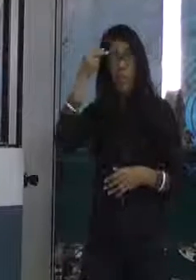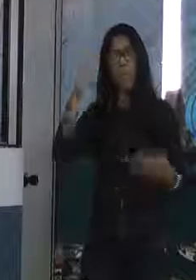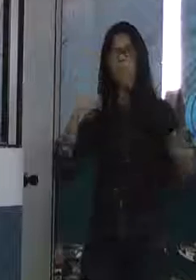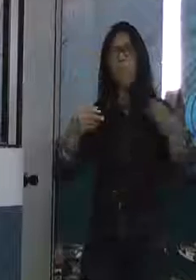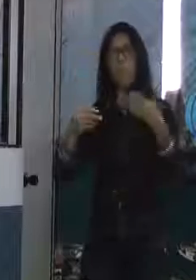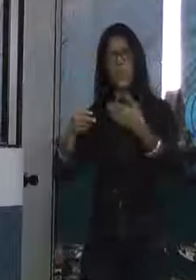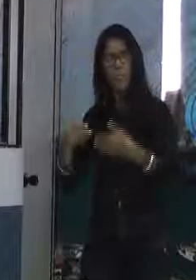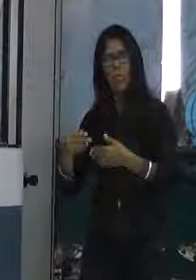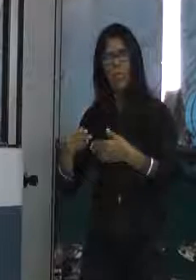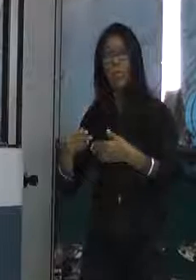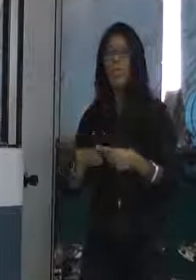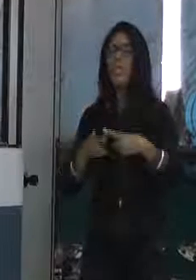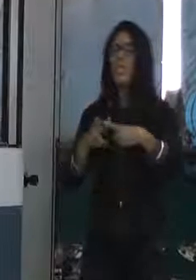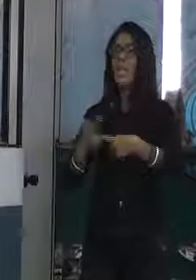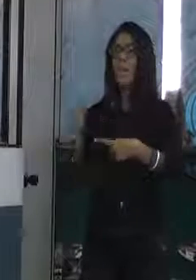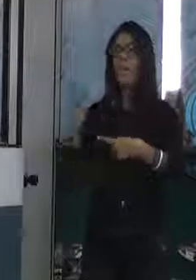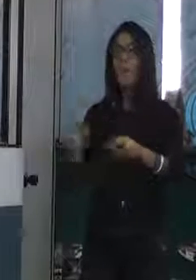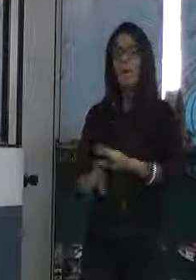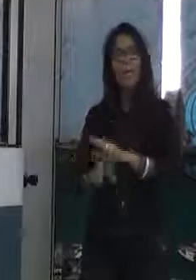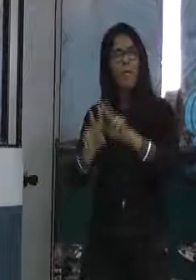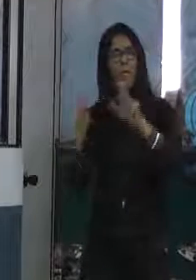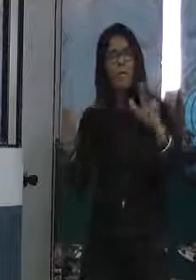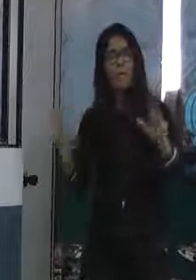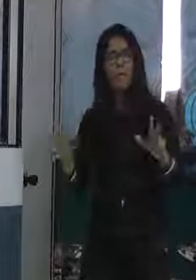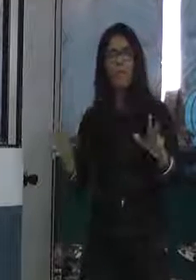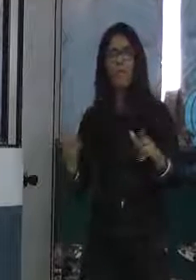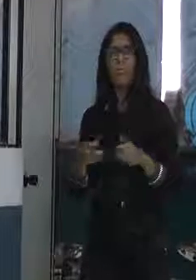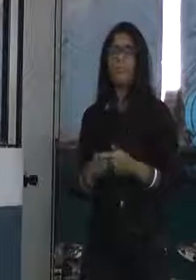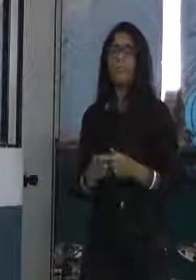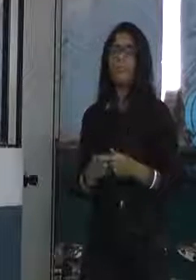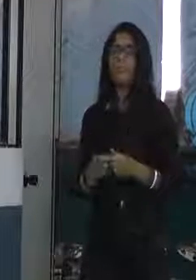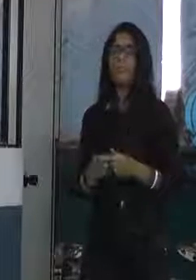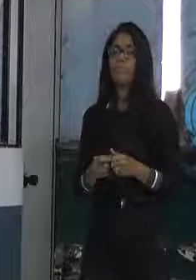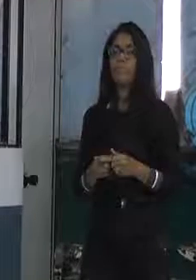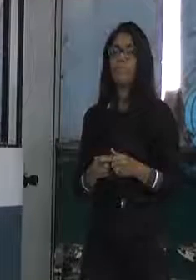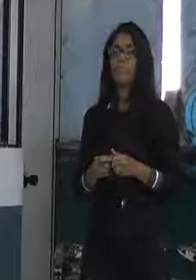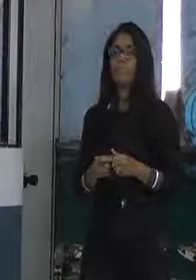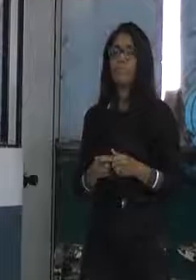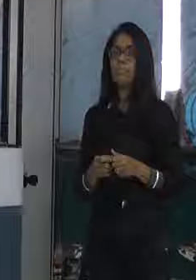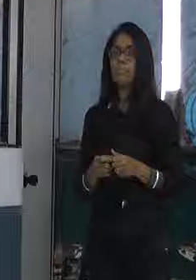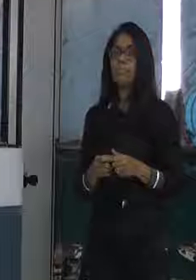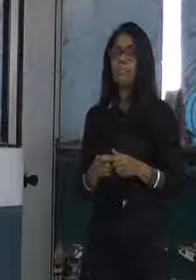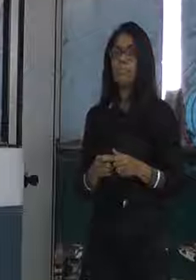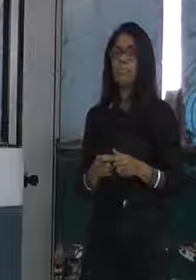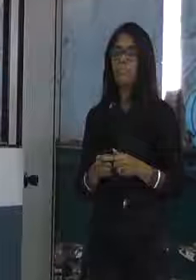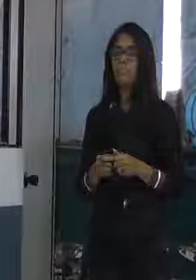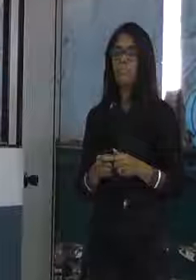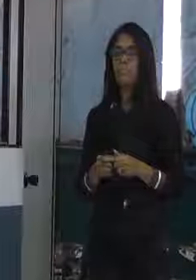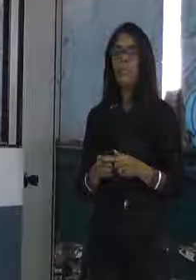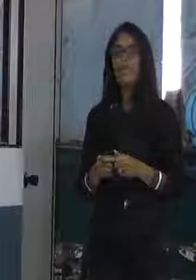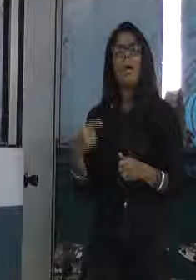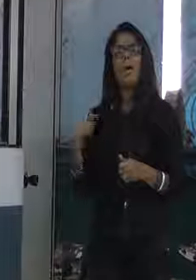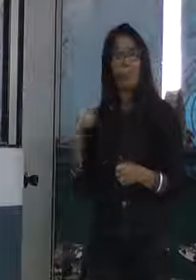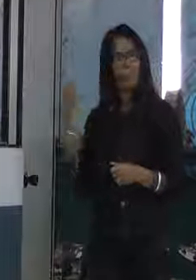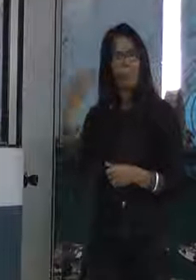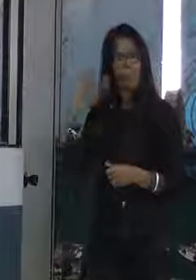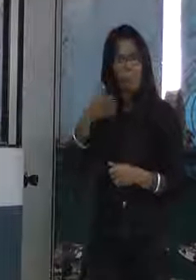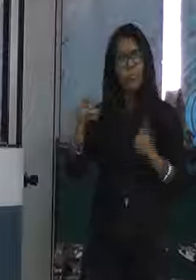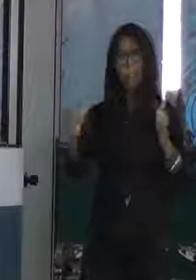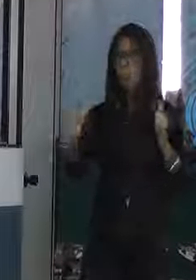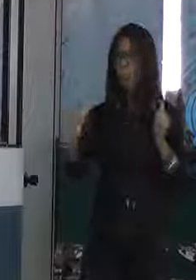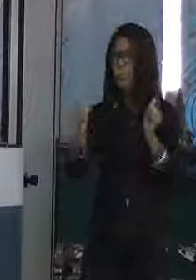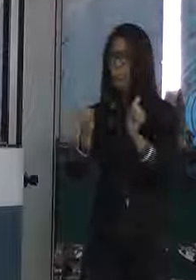município, vereador Gil Gomes. Então, naquele momento, aí encostei ao governador, me identifiquei